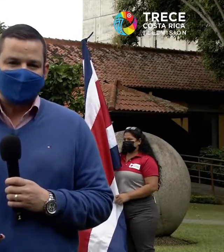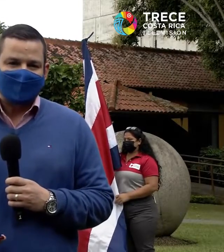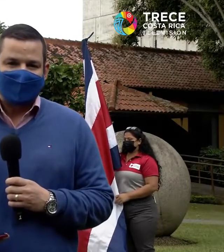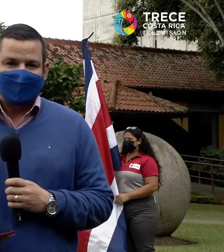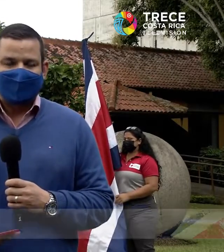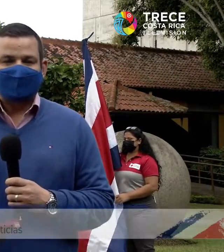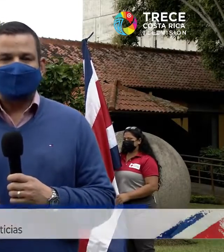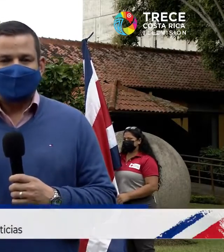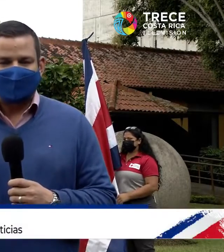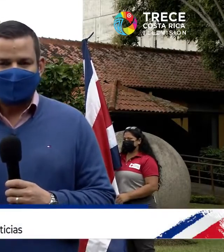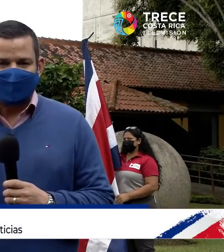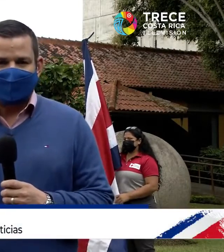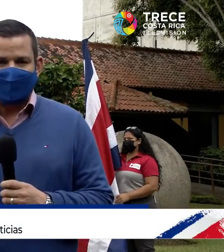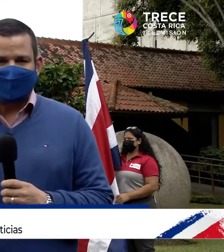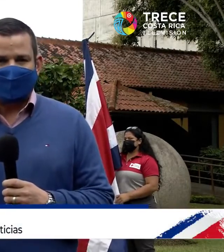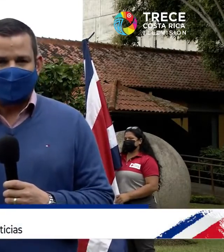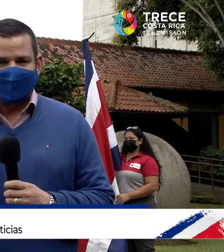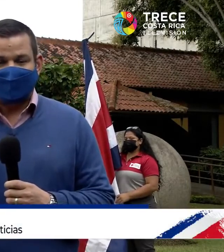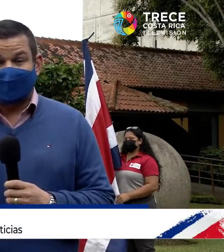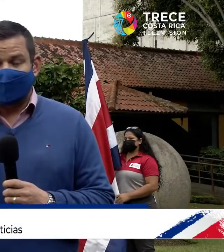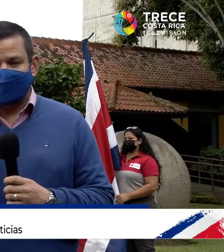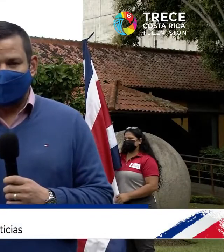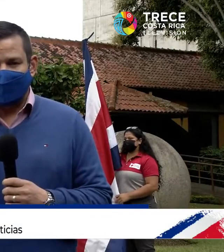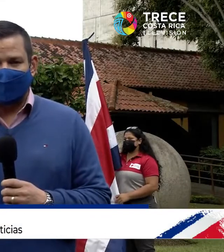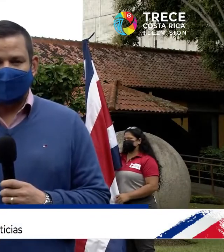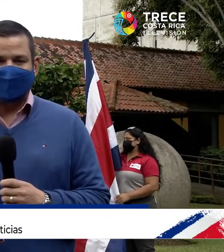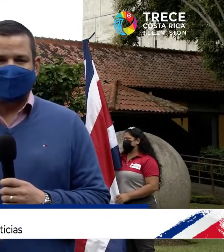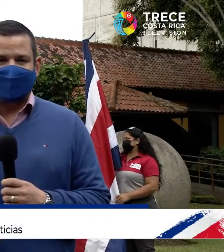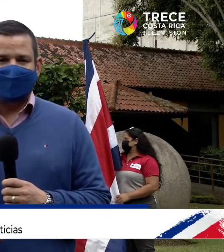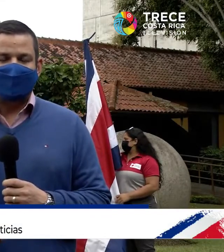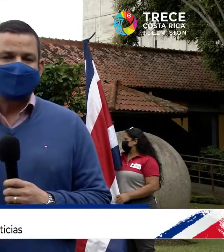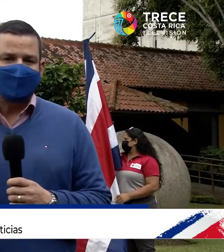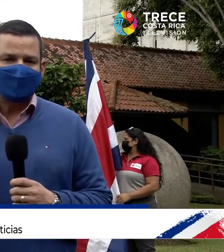esa historia pacífica de nuestro país desde aquel